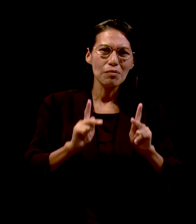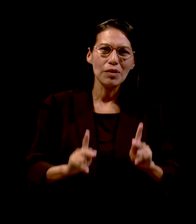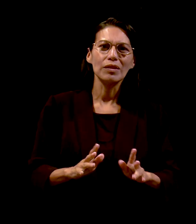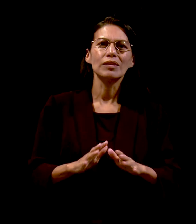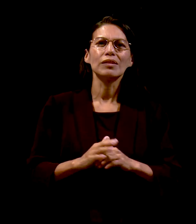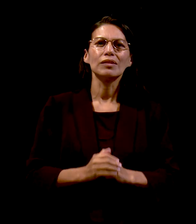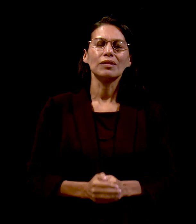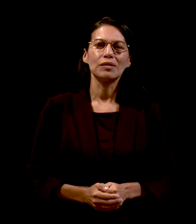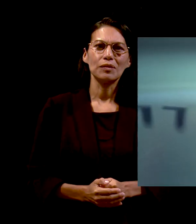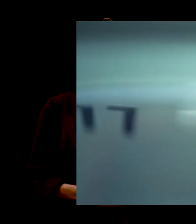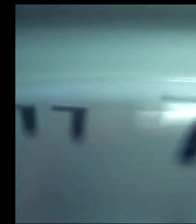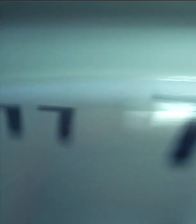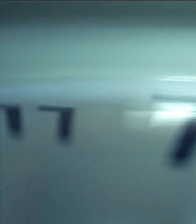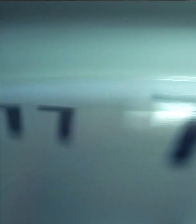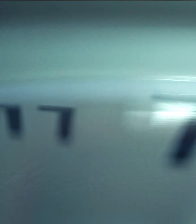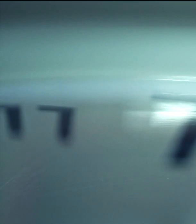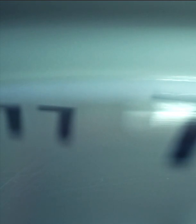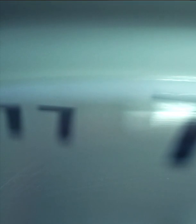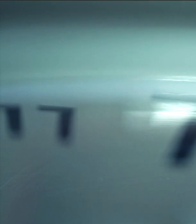paz